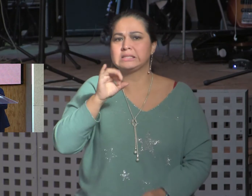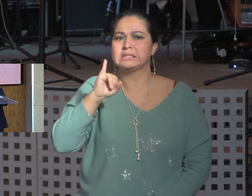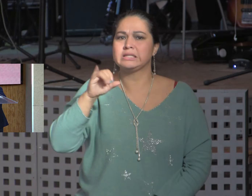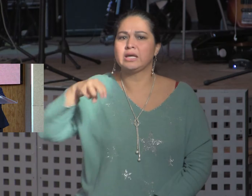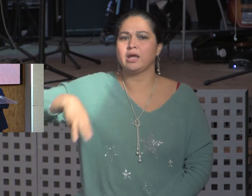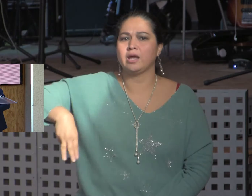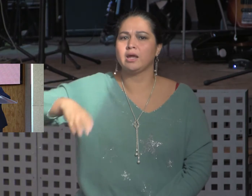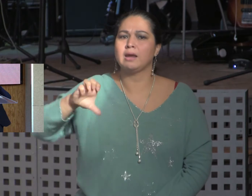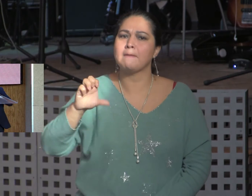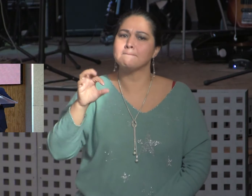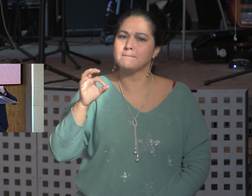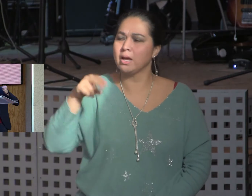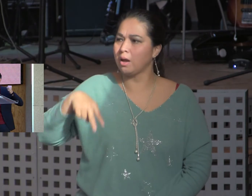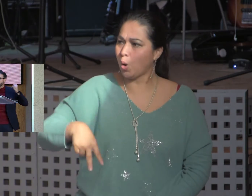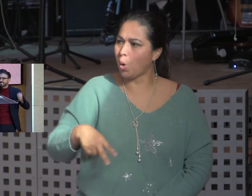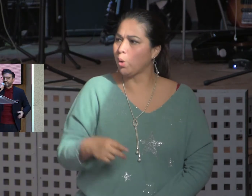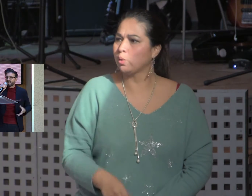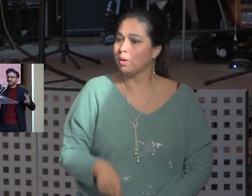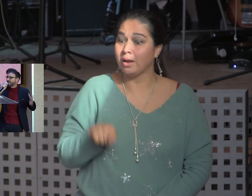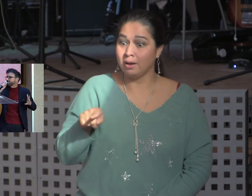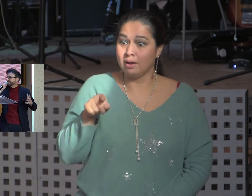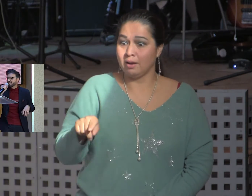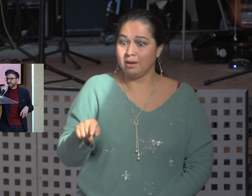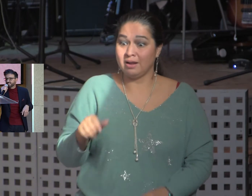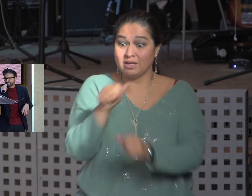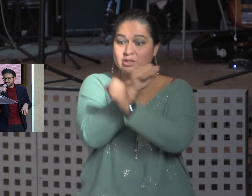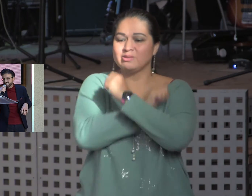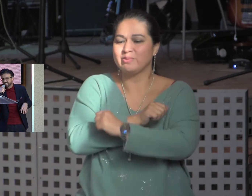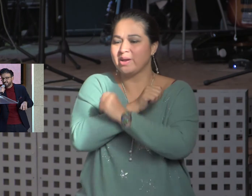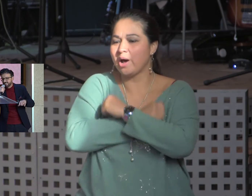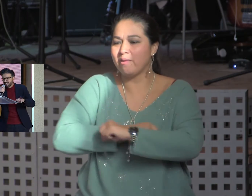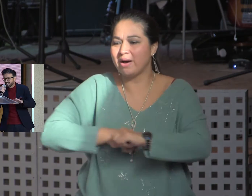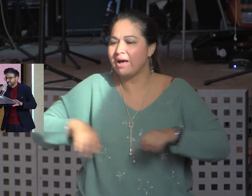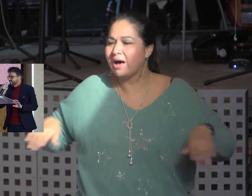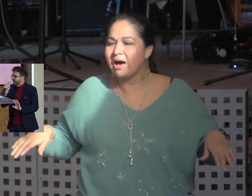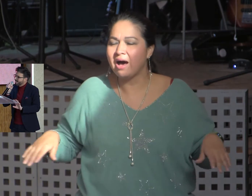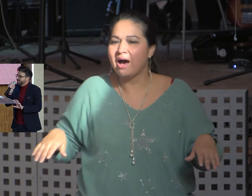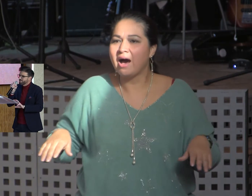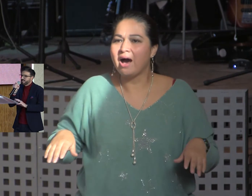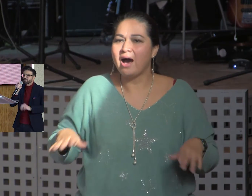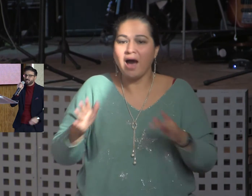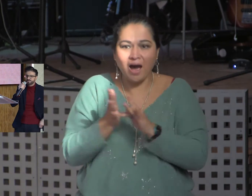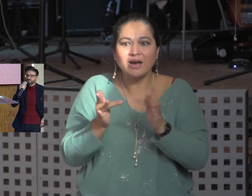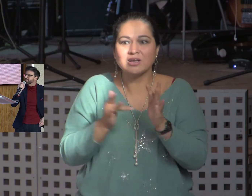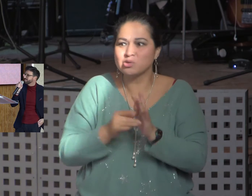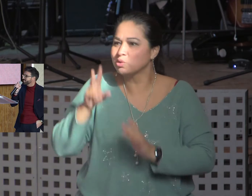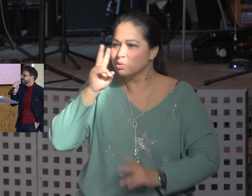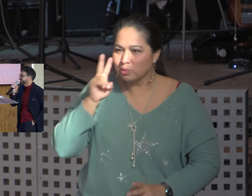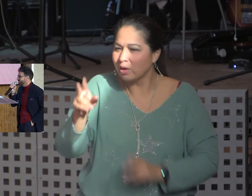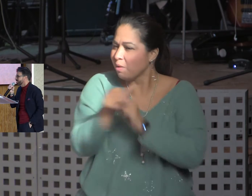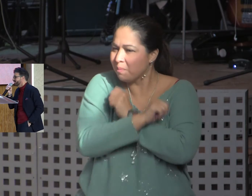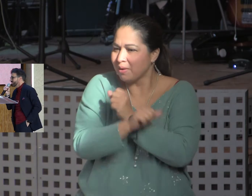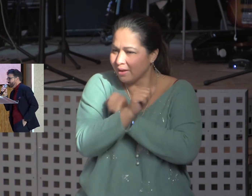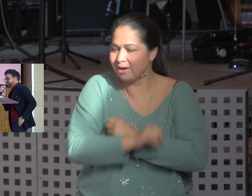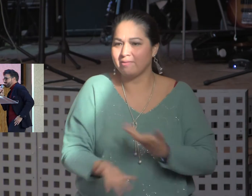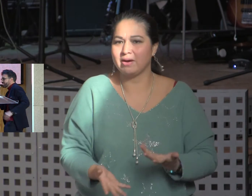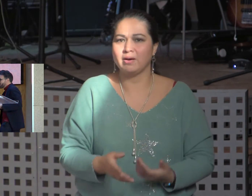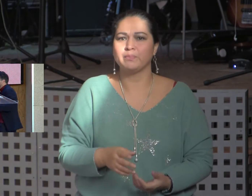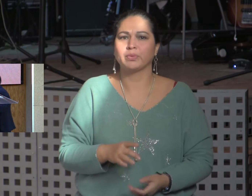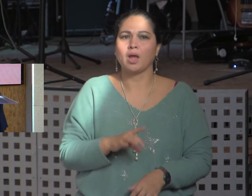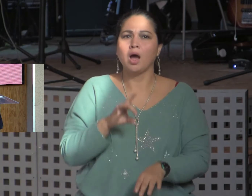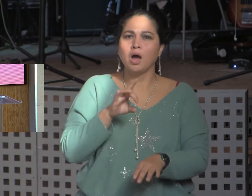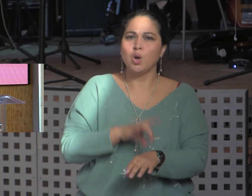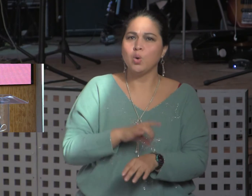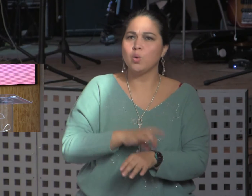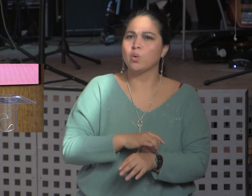la gloria de Dios, la gloria de Israel, al Mesías. Aleluya, Lucas 2:25. Y